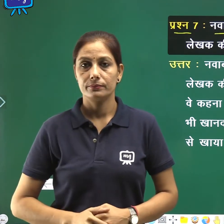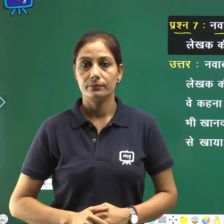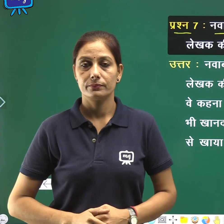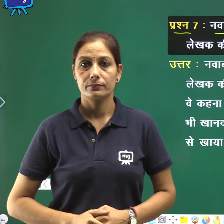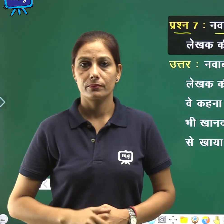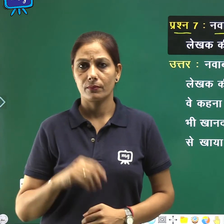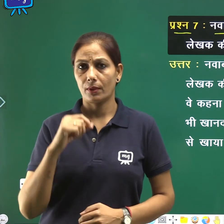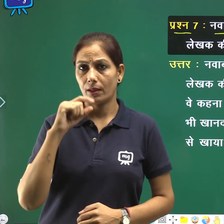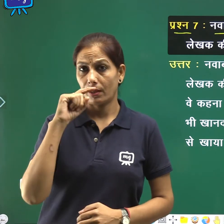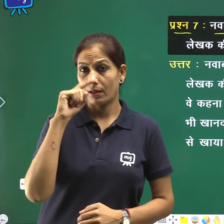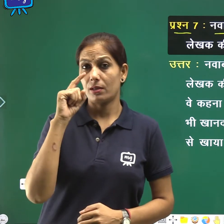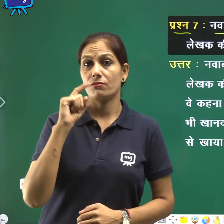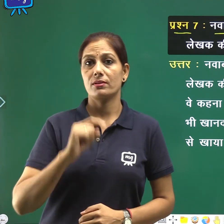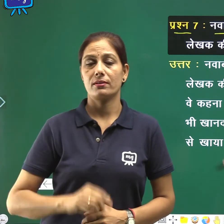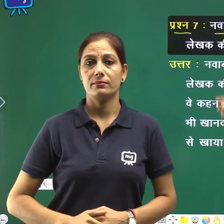गर्व से